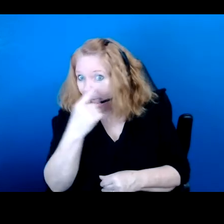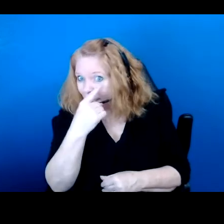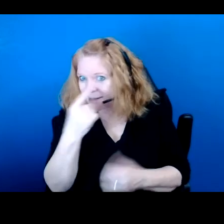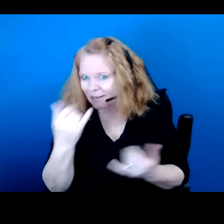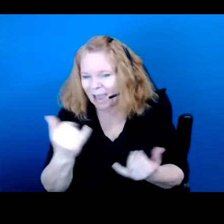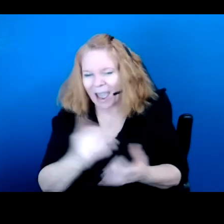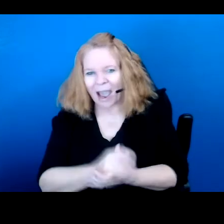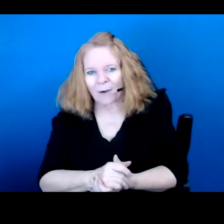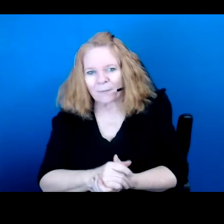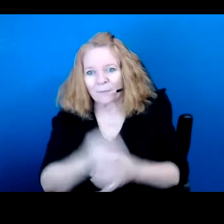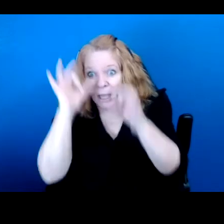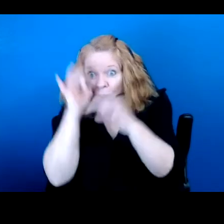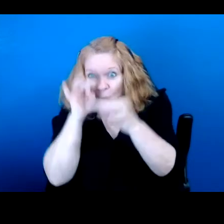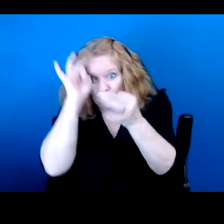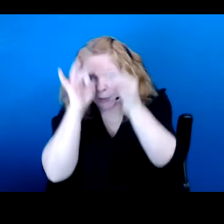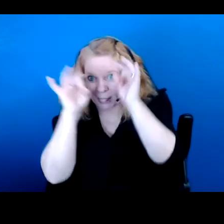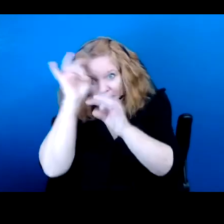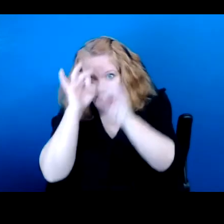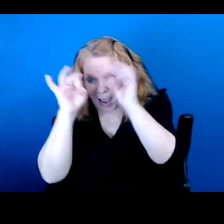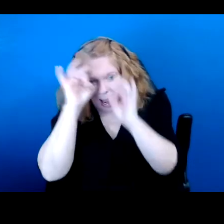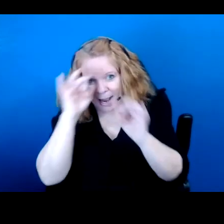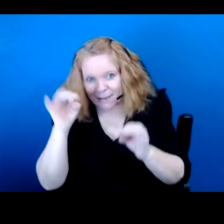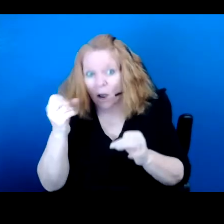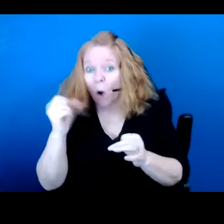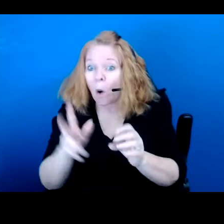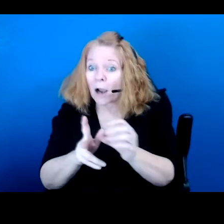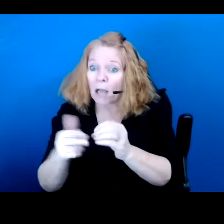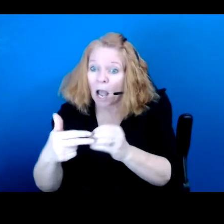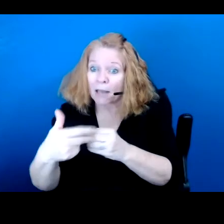ahora podemos poner los ojitos tenemos los ojitos